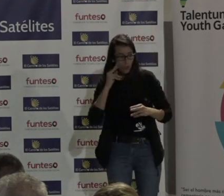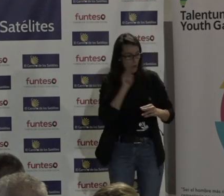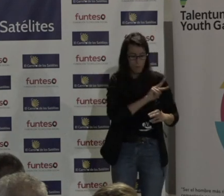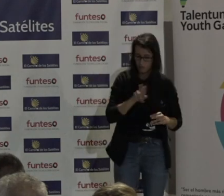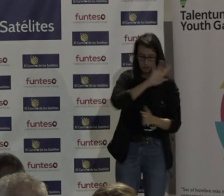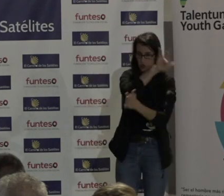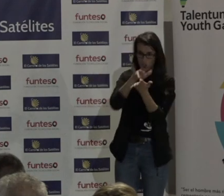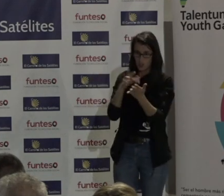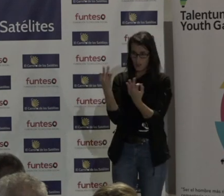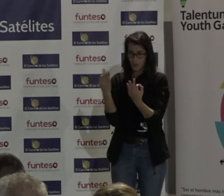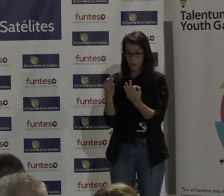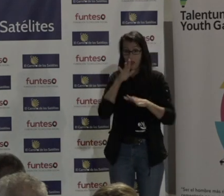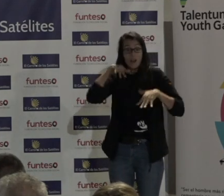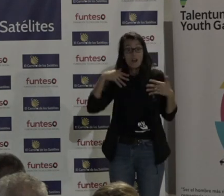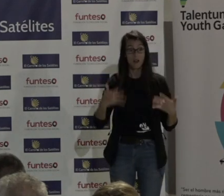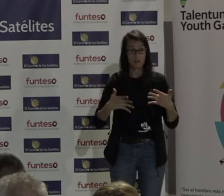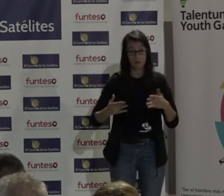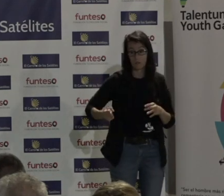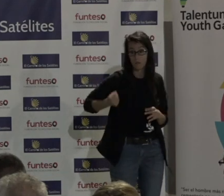Marín. Hoy los peregrinos